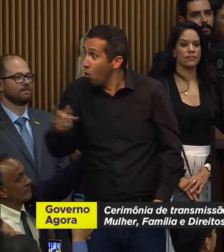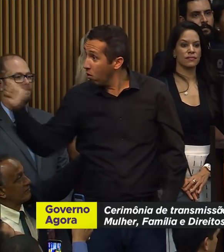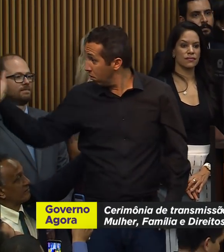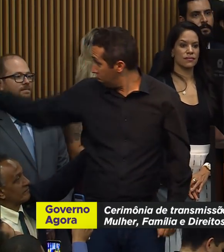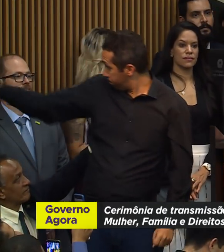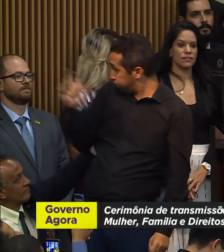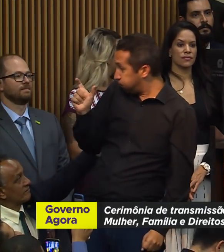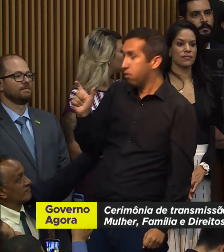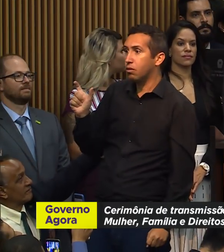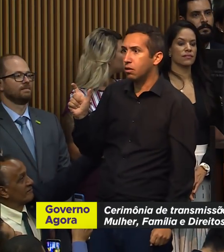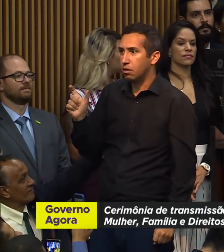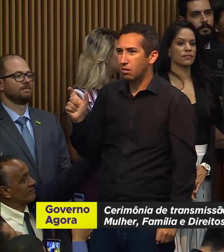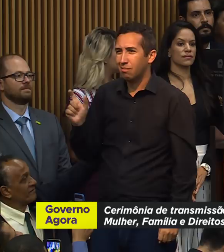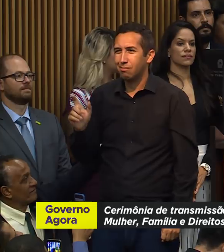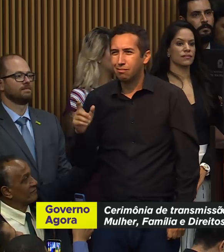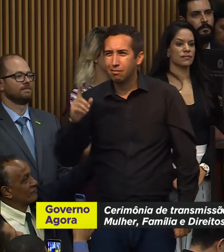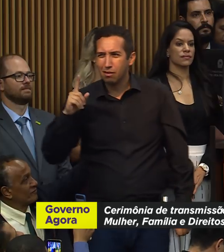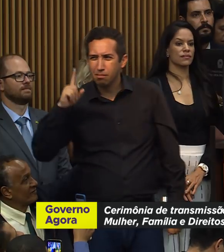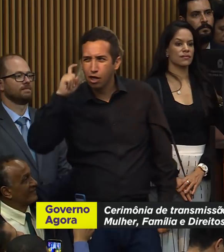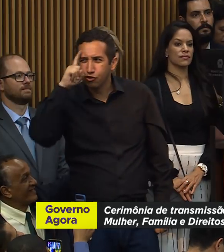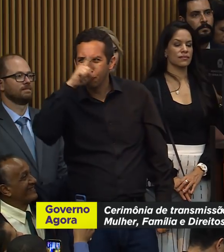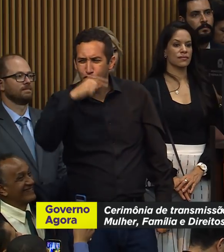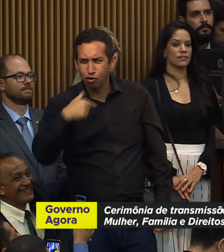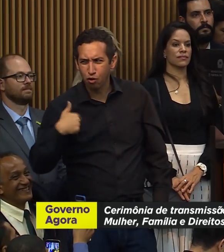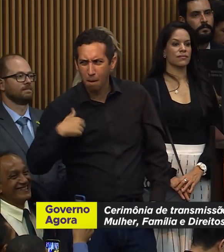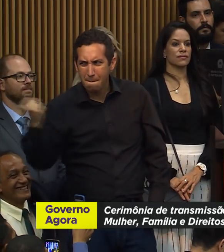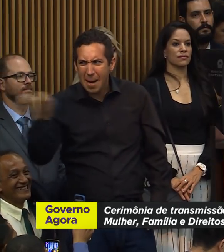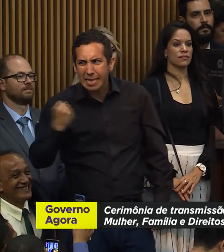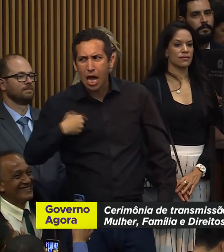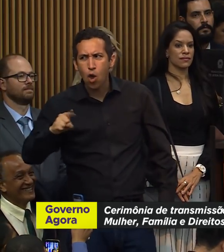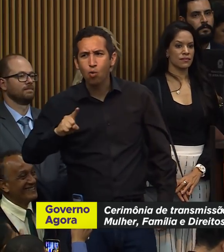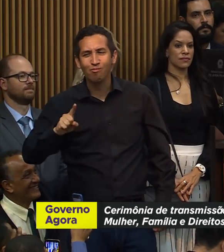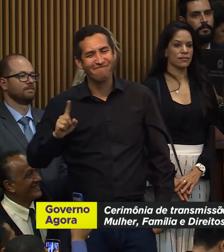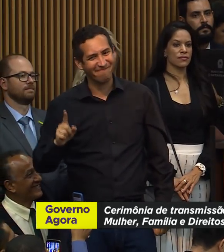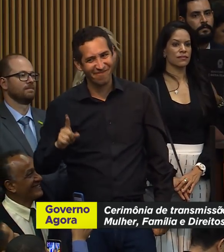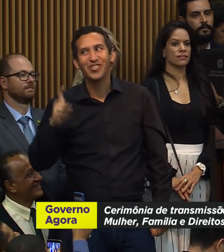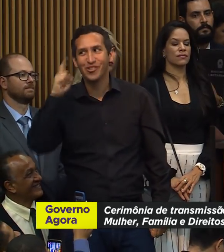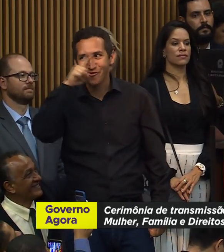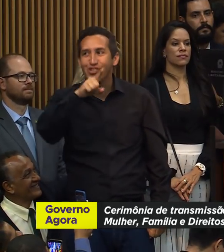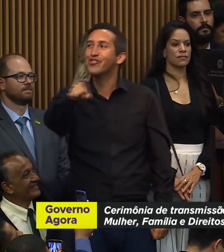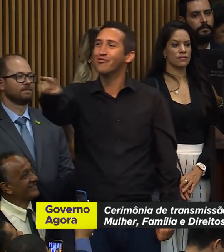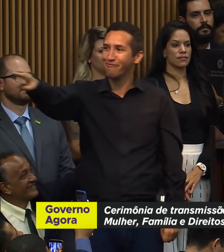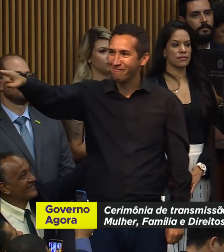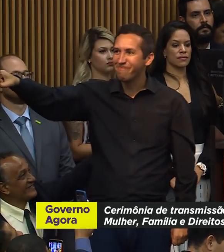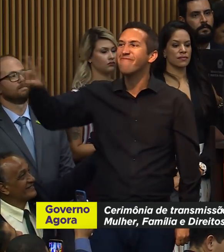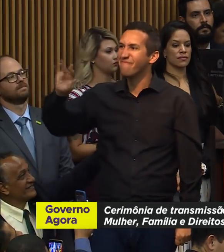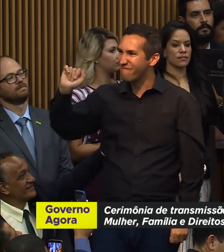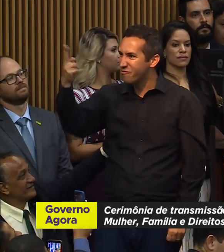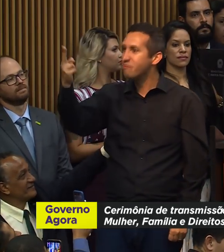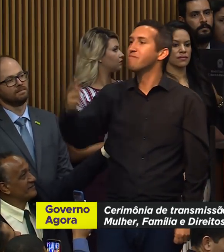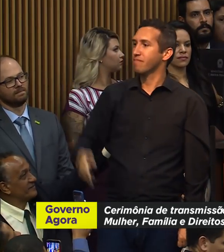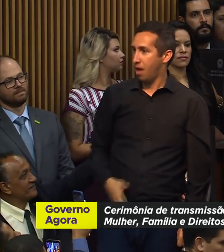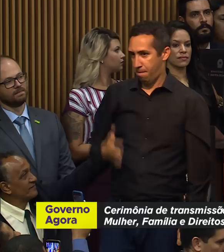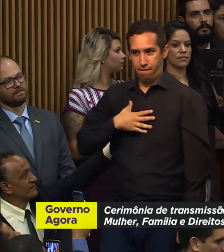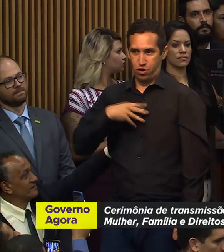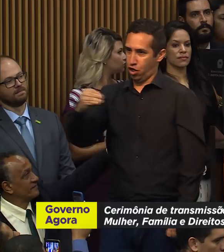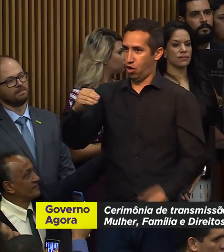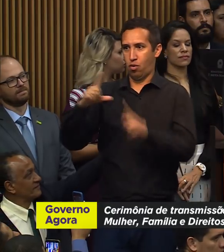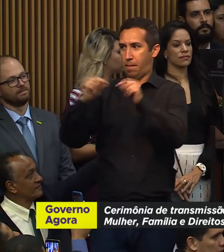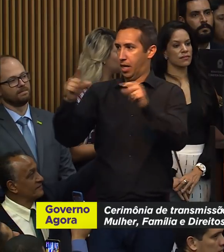nos matar, mas é difícil matar essa ministra. Mas, por recomendação, a minha filha não está em